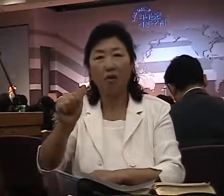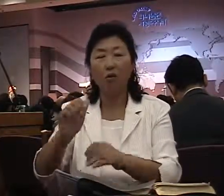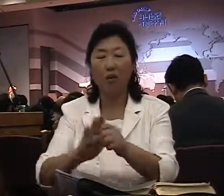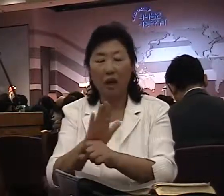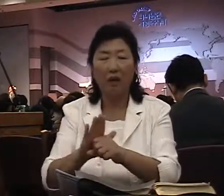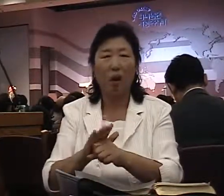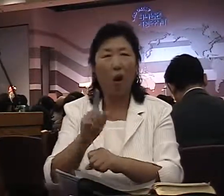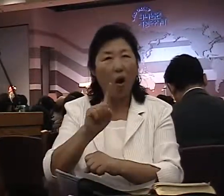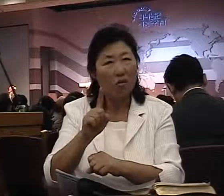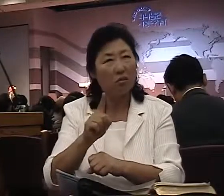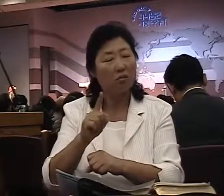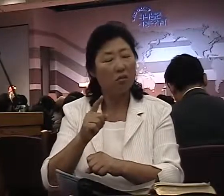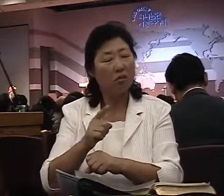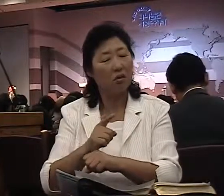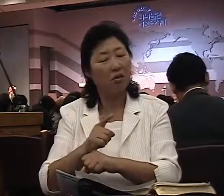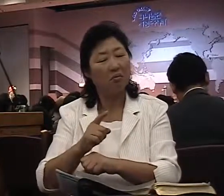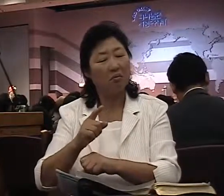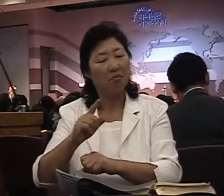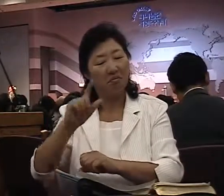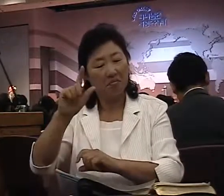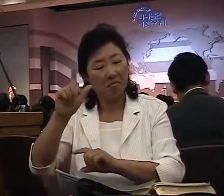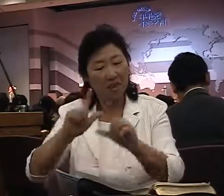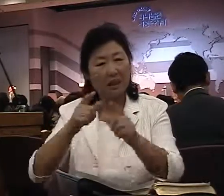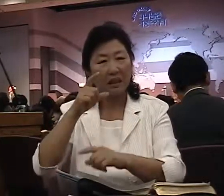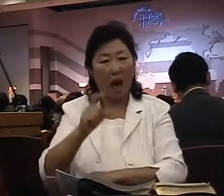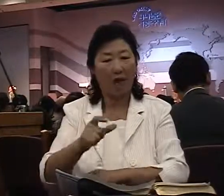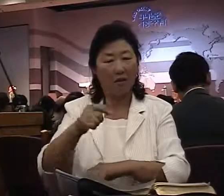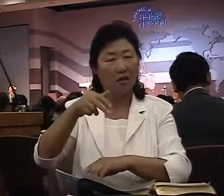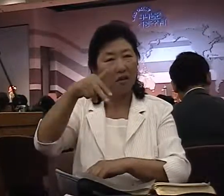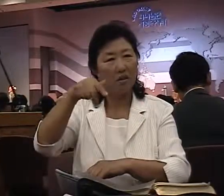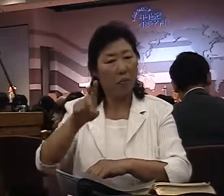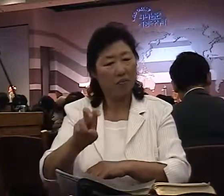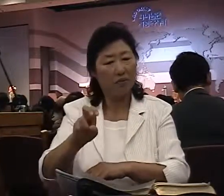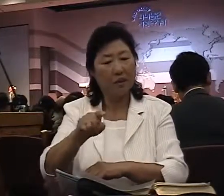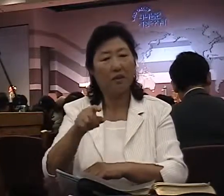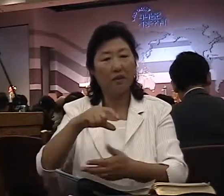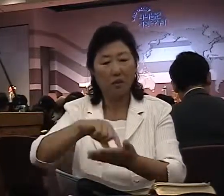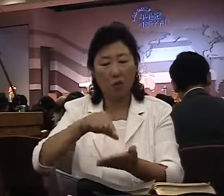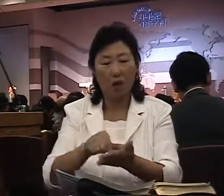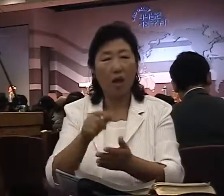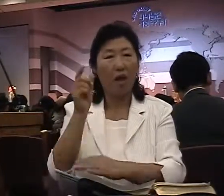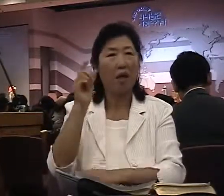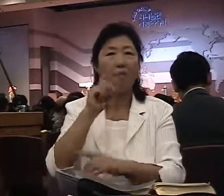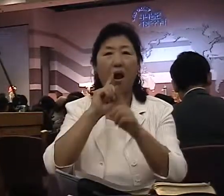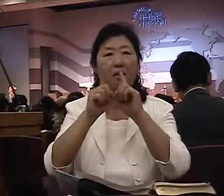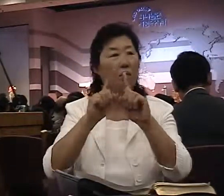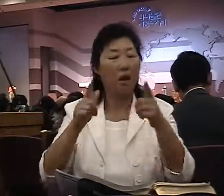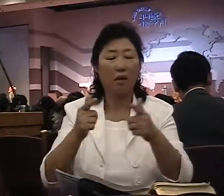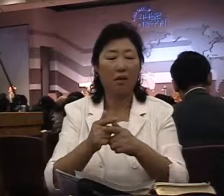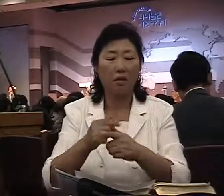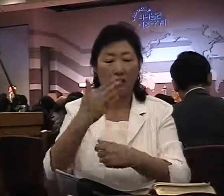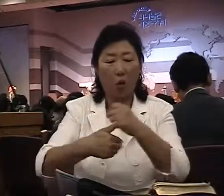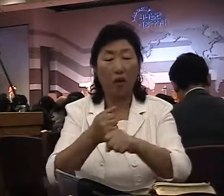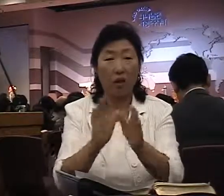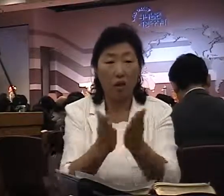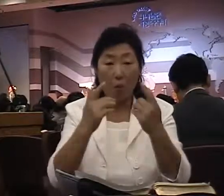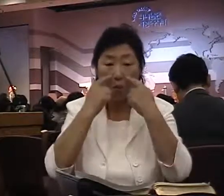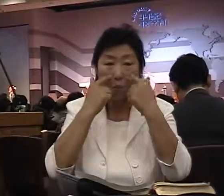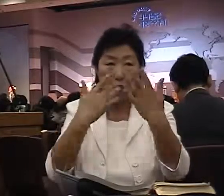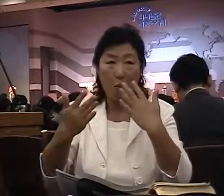패션이다, 아니면 우리 교회의 어느 강점이다, 이러한 정도의 말씀이 아닙니다. 성경에서 분명히 보여주고 있는 목회는